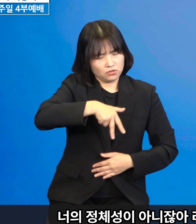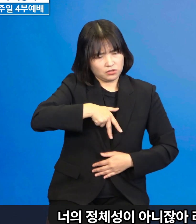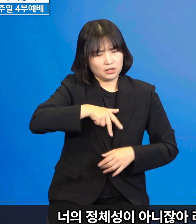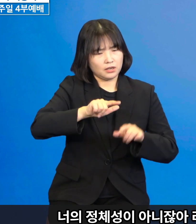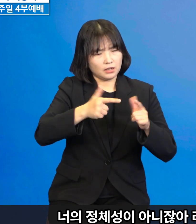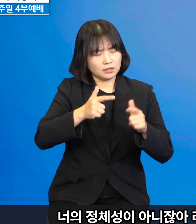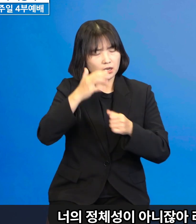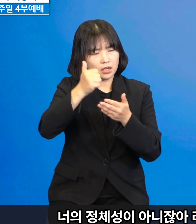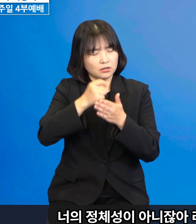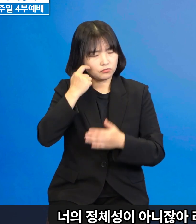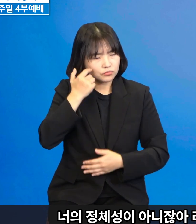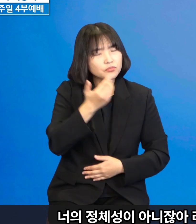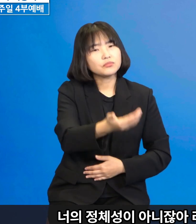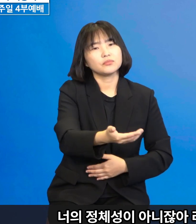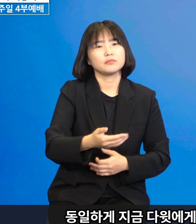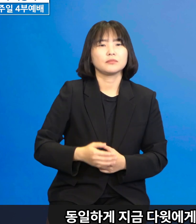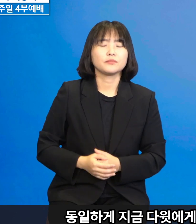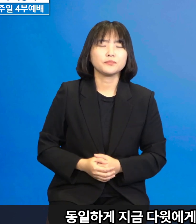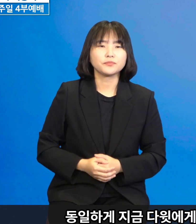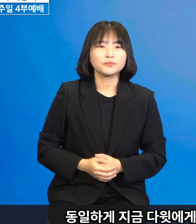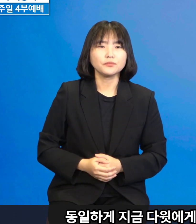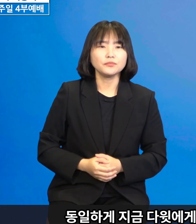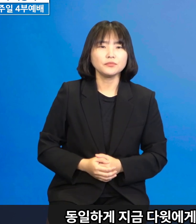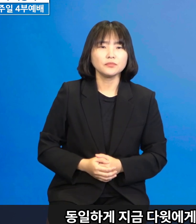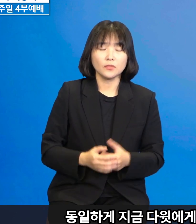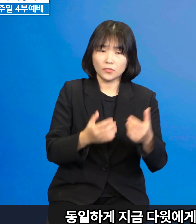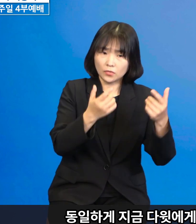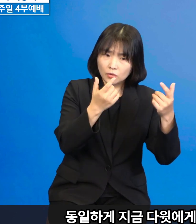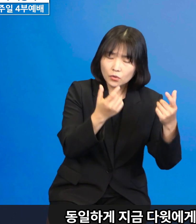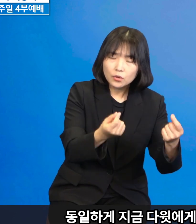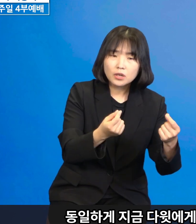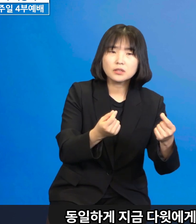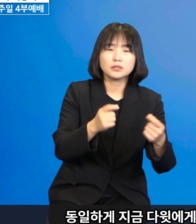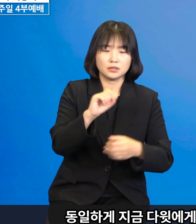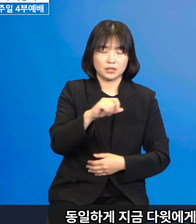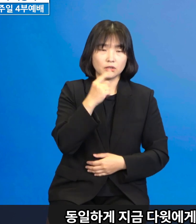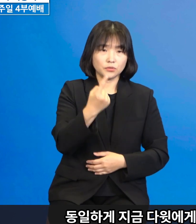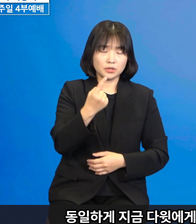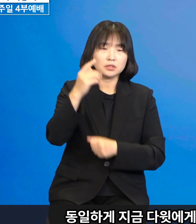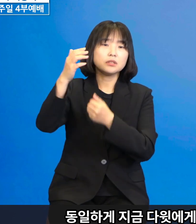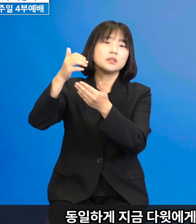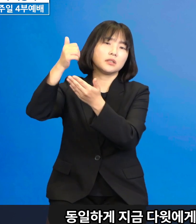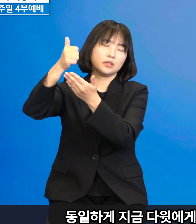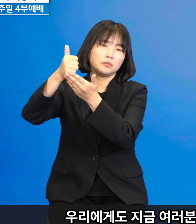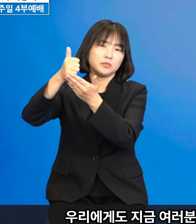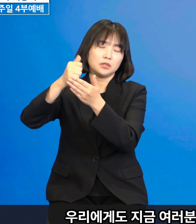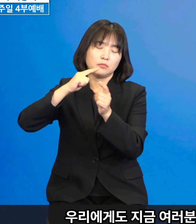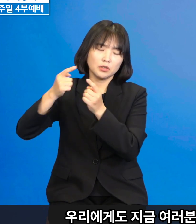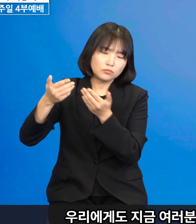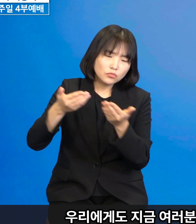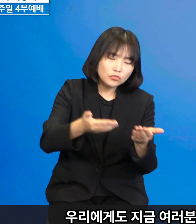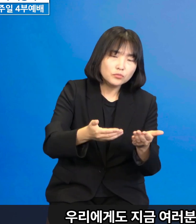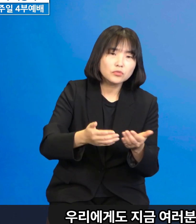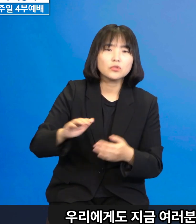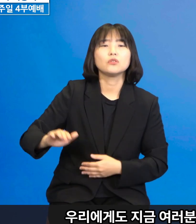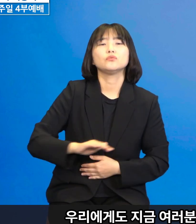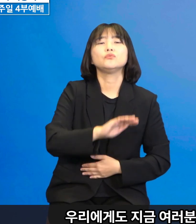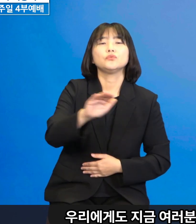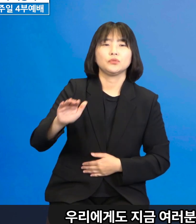라고 하나님 물으신단 말이에요. 동일하게 지금 다윗에게 하나님은 그렇게 말씀하면서 우리에게도